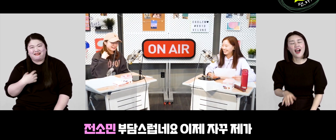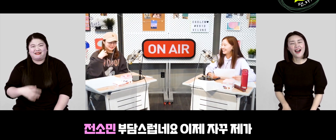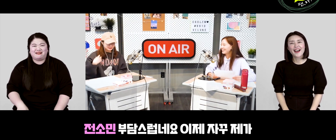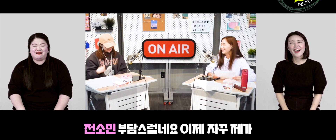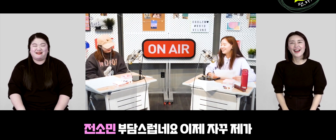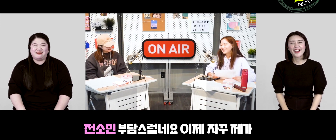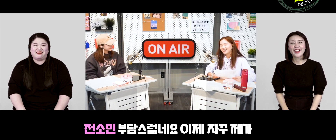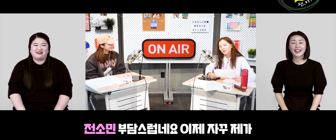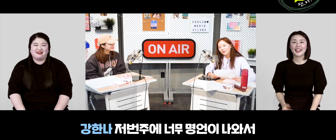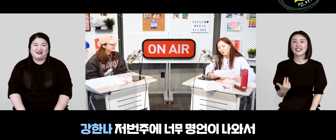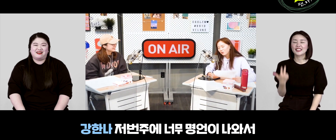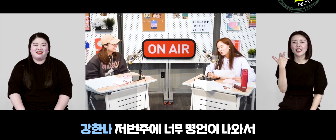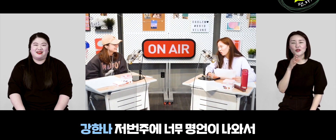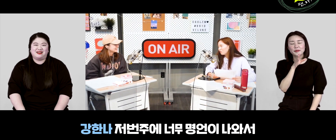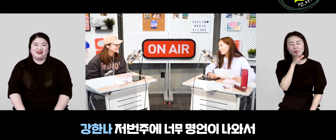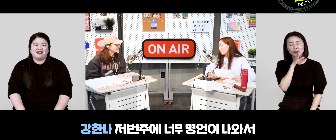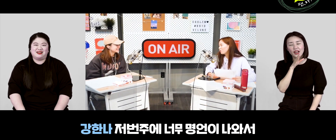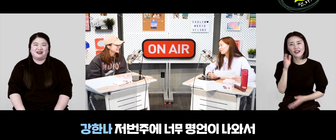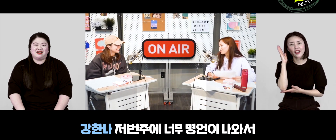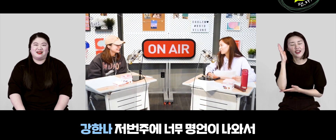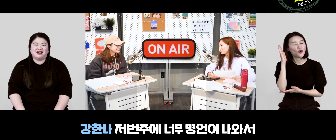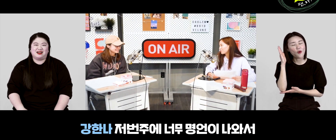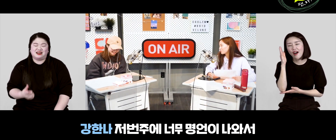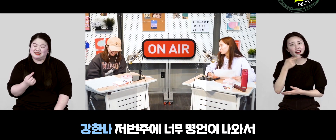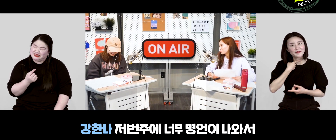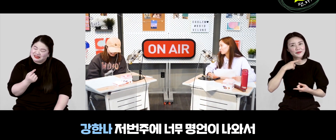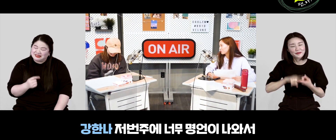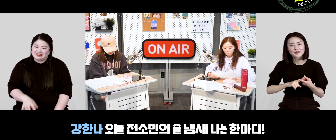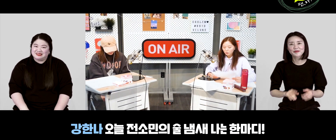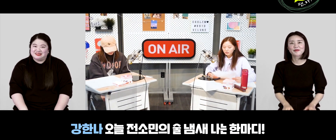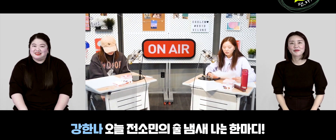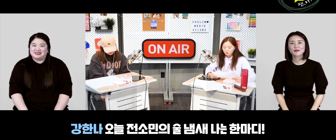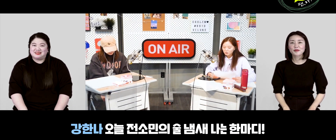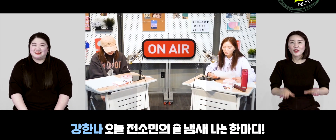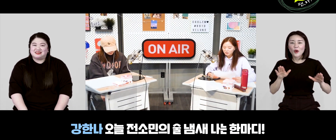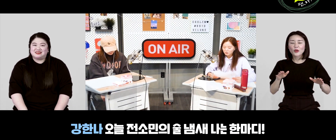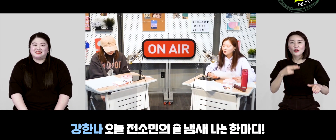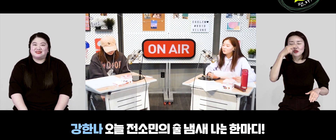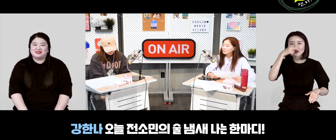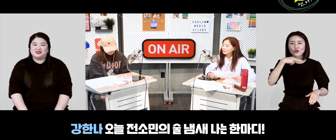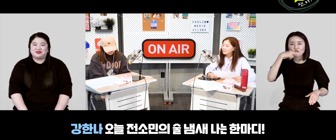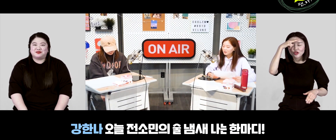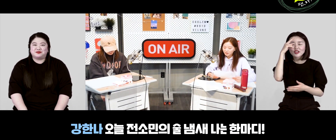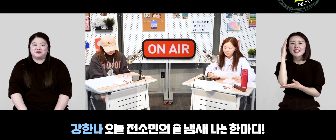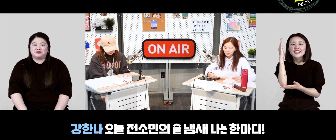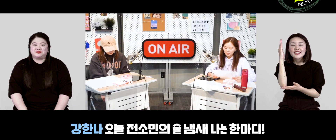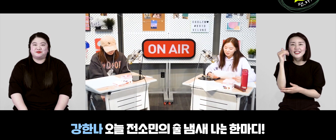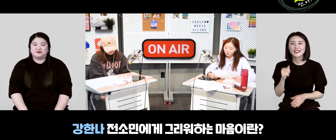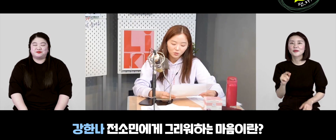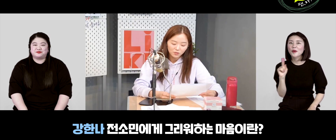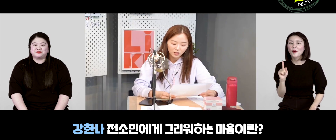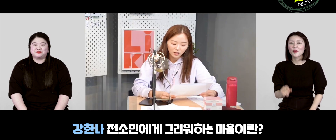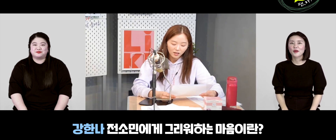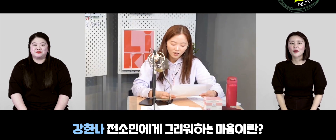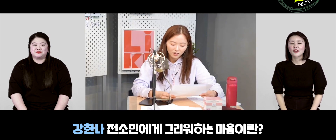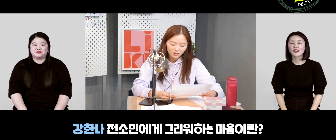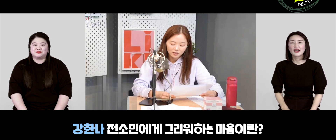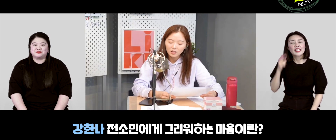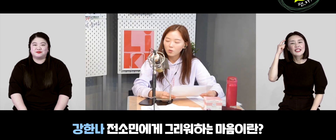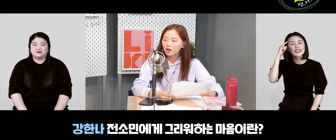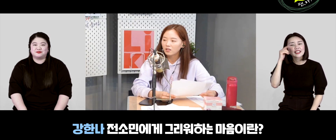이제. 이게 자꾸 제가 저번 주에 너무 명언이 나왔어가지고 오늘 전소민의 술 냄새 나는 한마디.